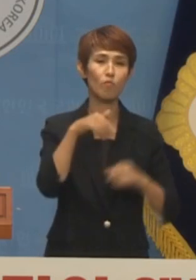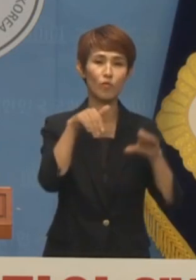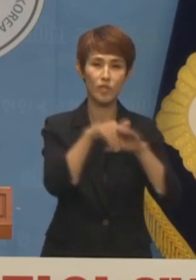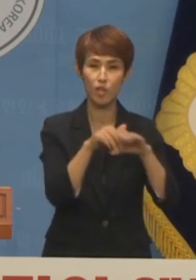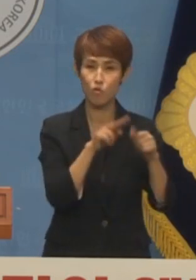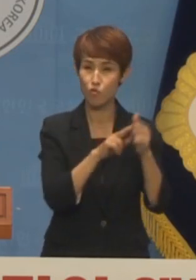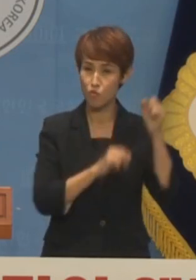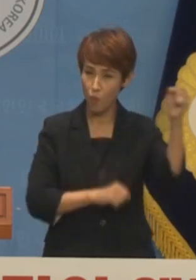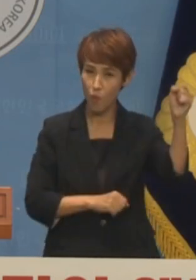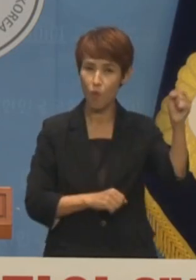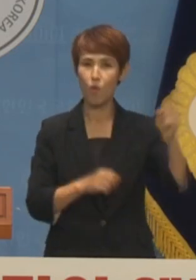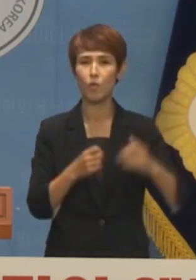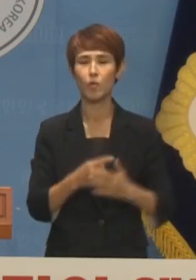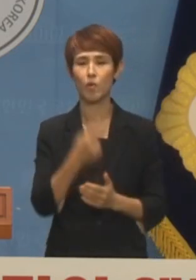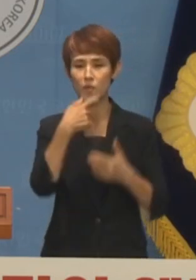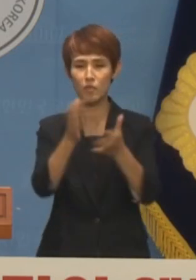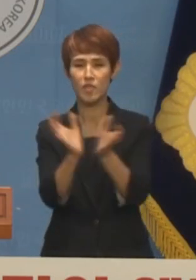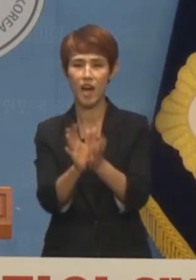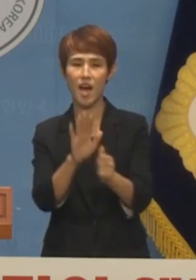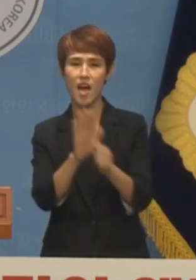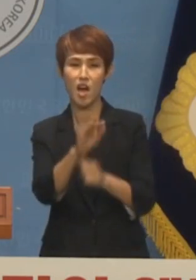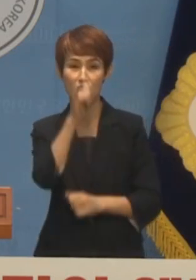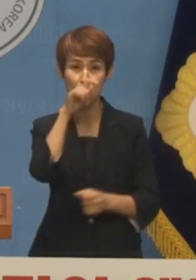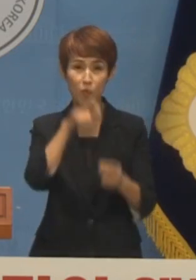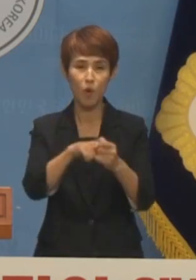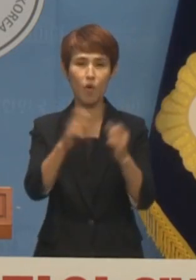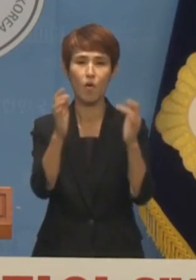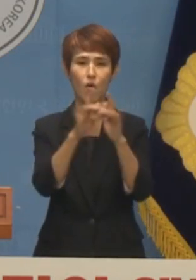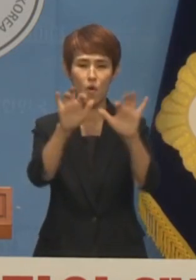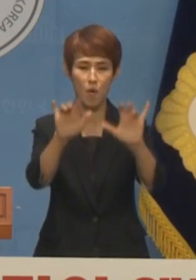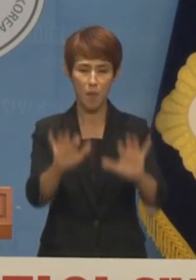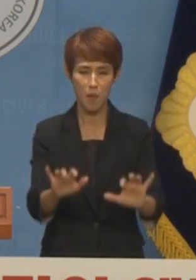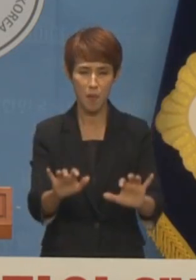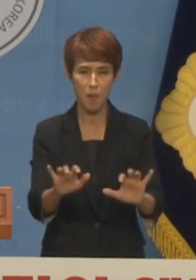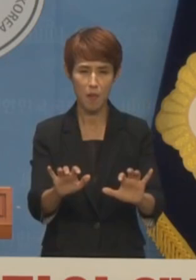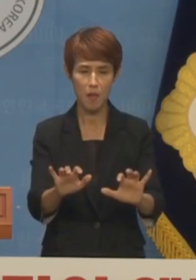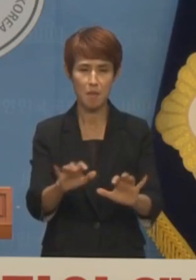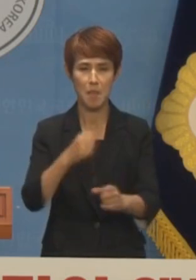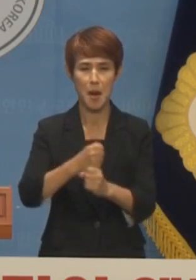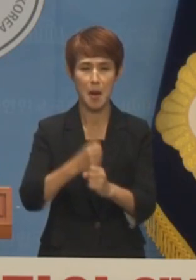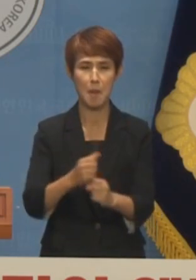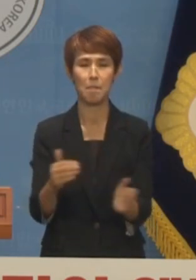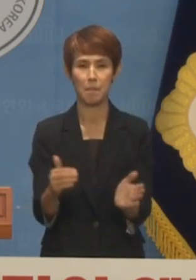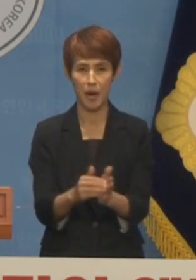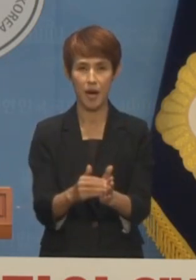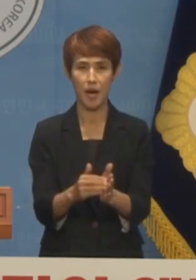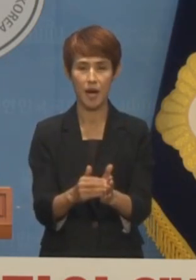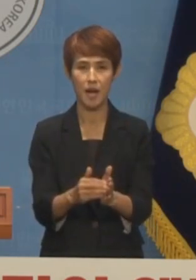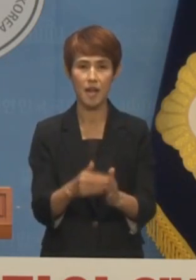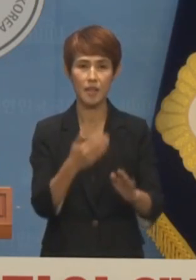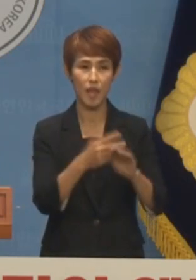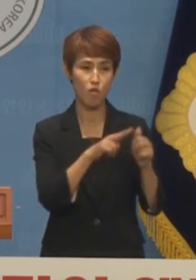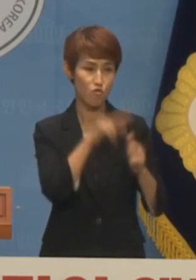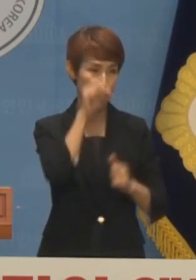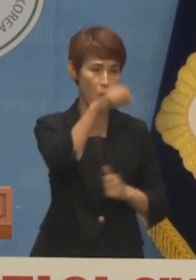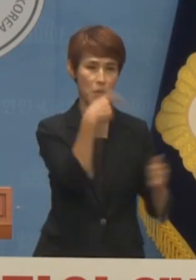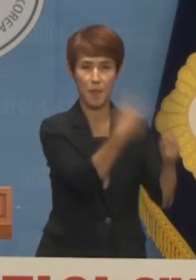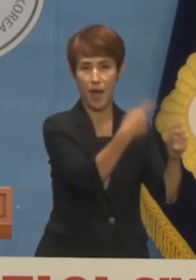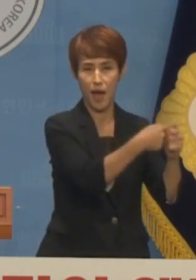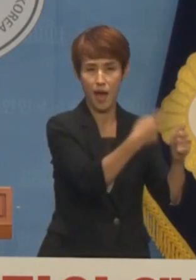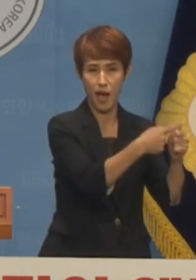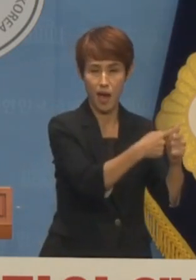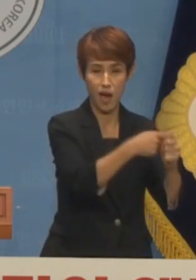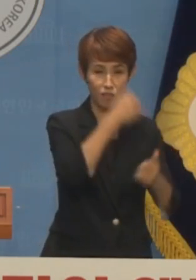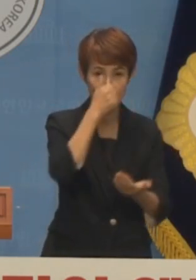더불어민주당에 유리하도록 댓글 및 추천, 검색어 등을 작업하고 타 후보 비방 등 여론 조작을